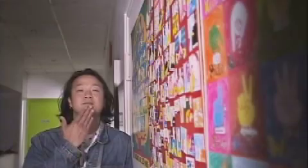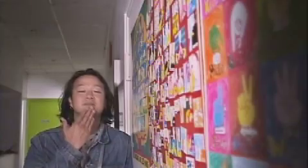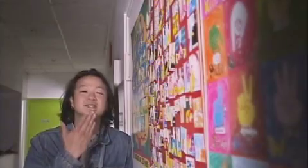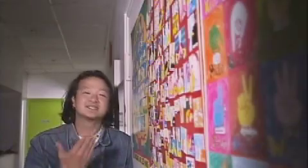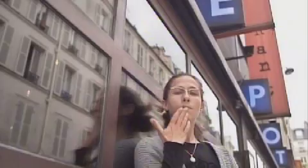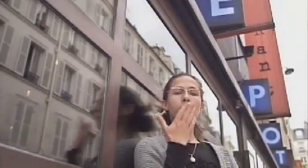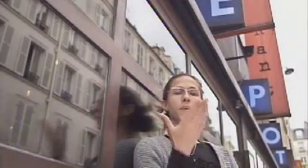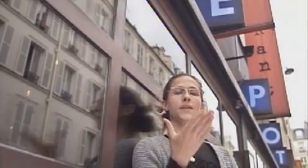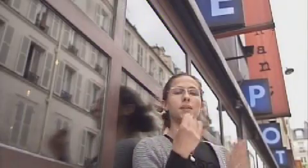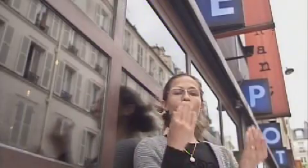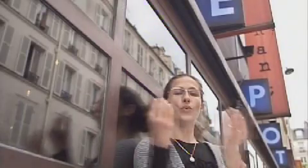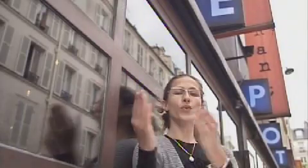web te verbeteren.